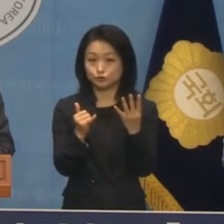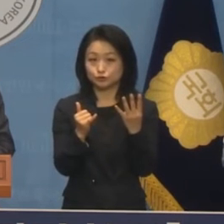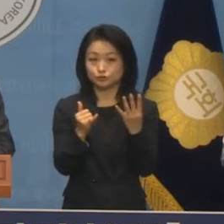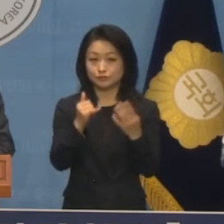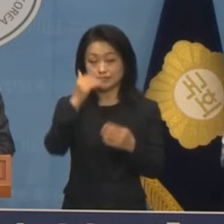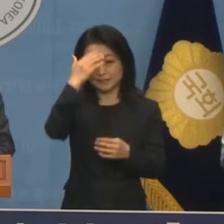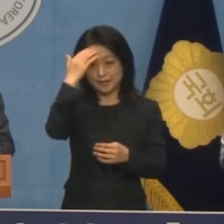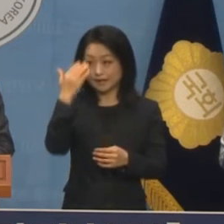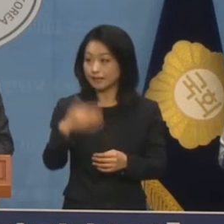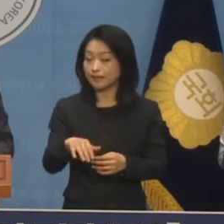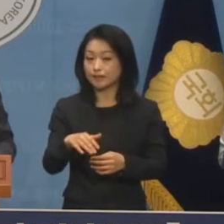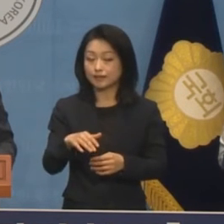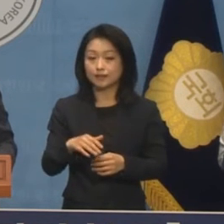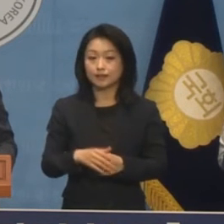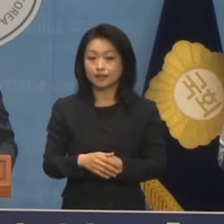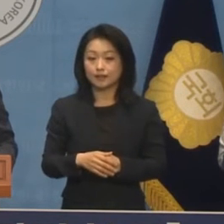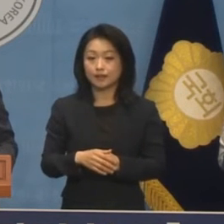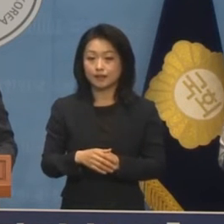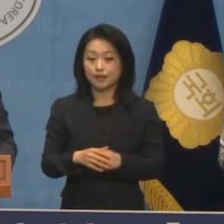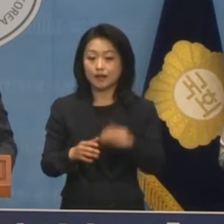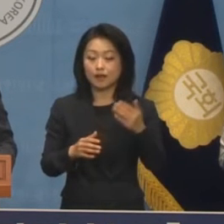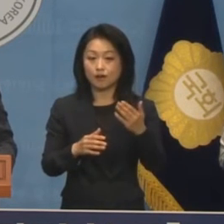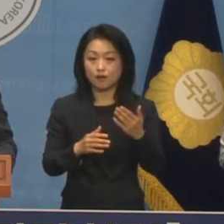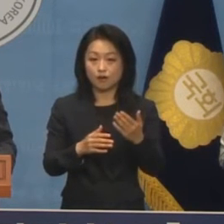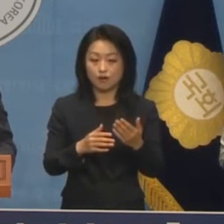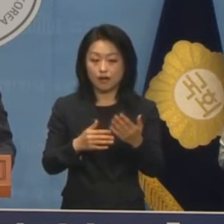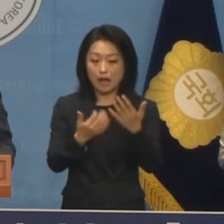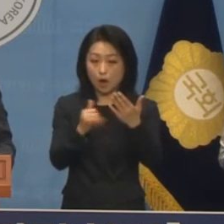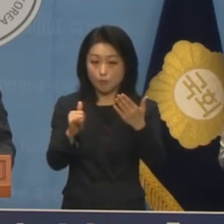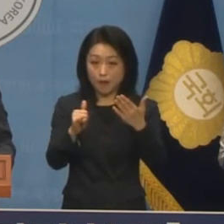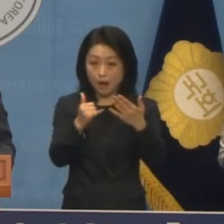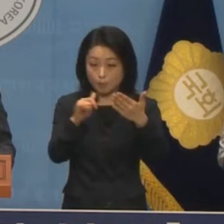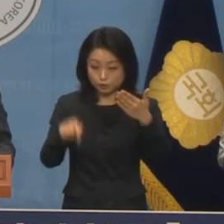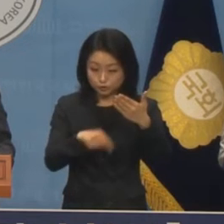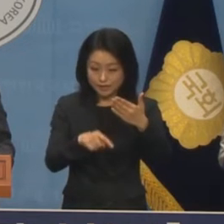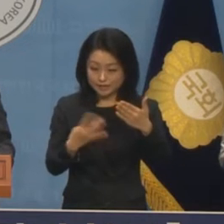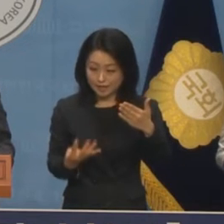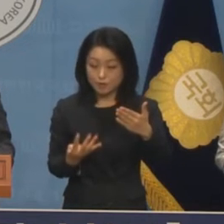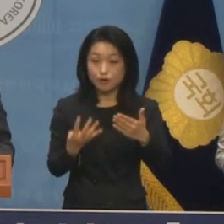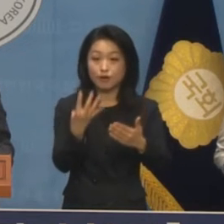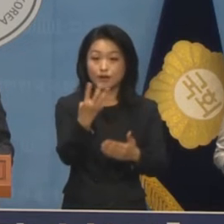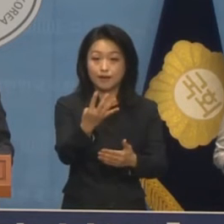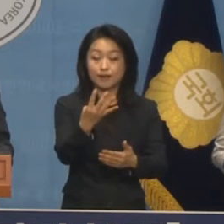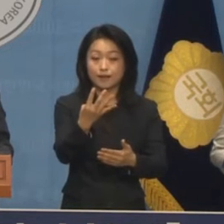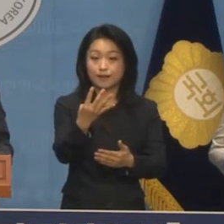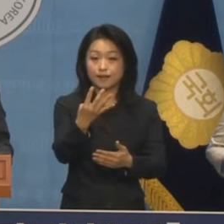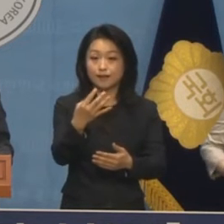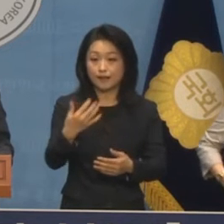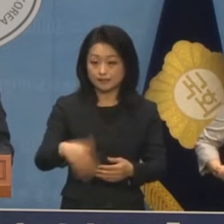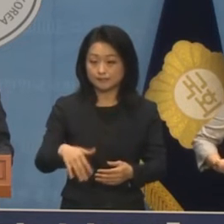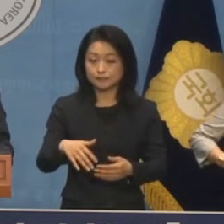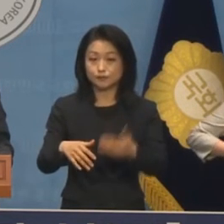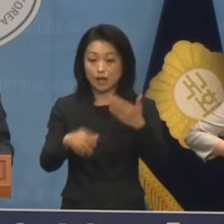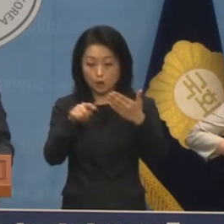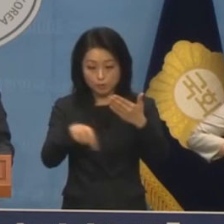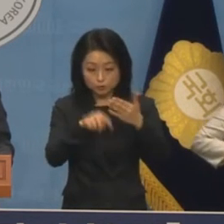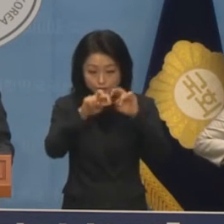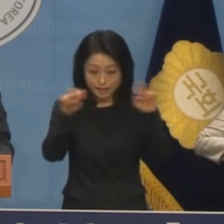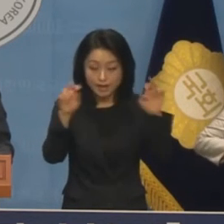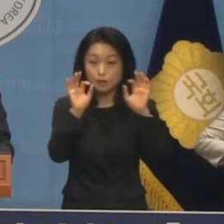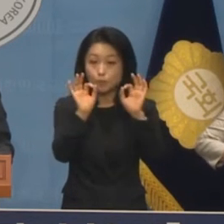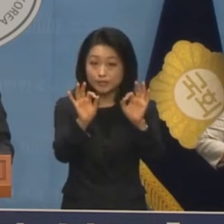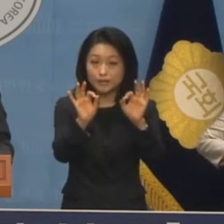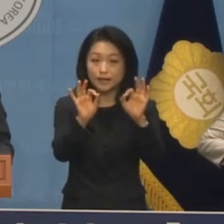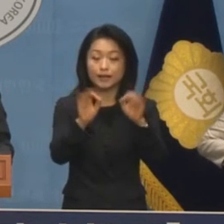다행히 9분 중 최종 심사에 올라가지 않았습니다. 그래서 마지막 9분 중에서도 우리가 살펴보니까